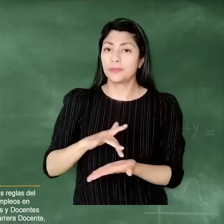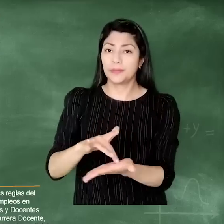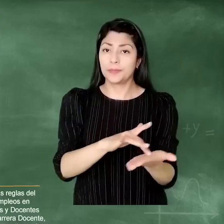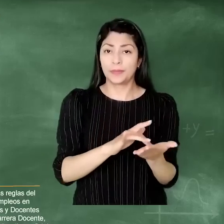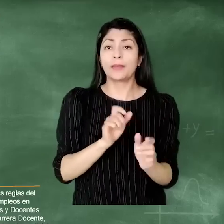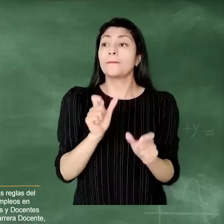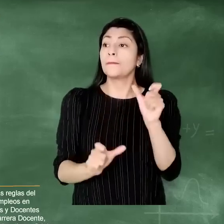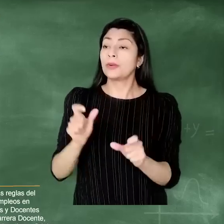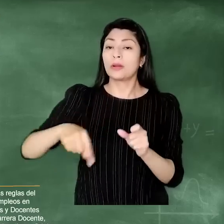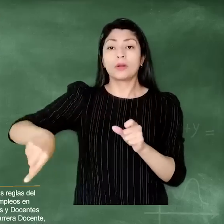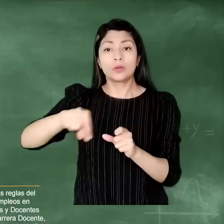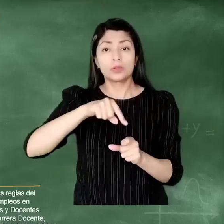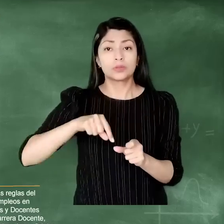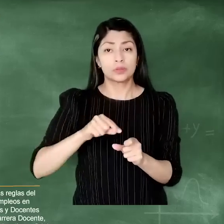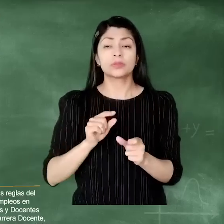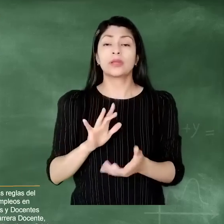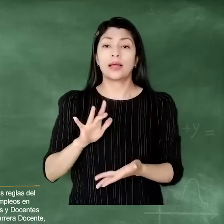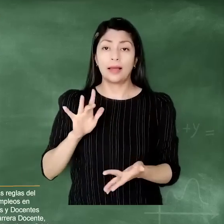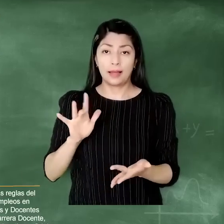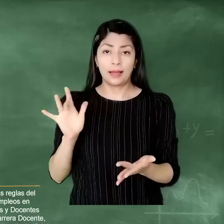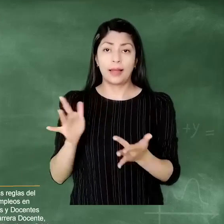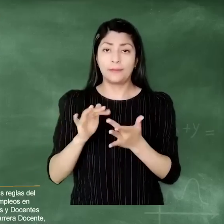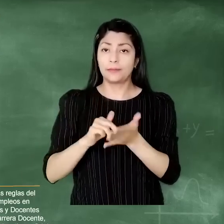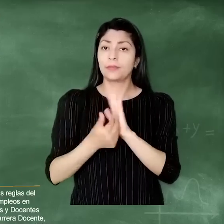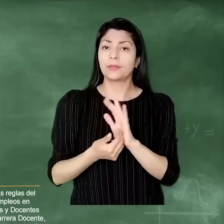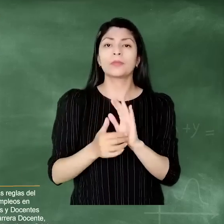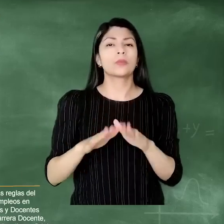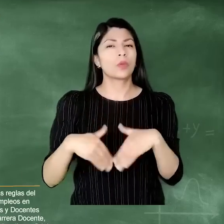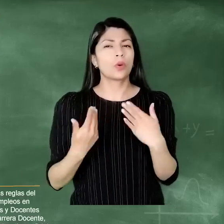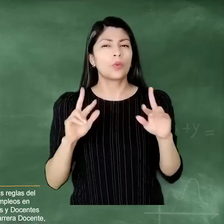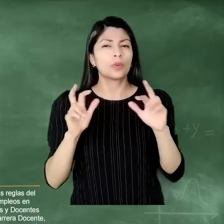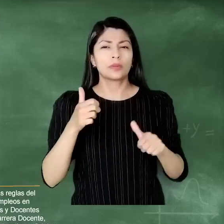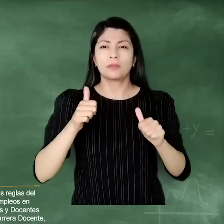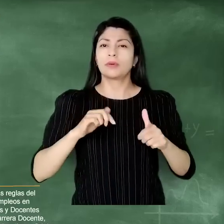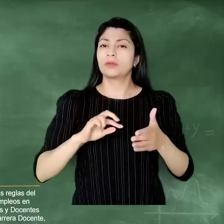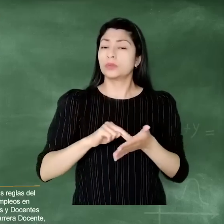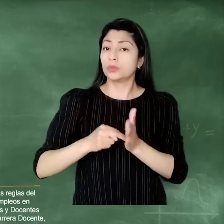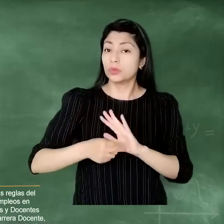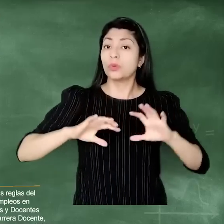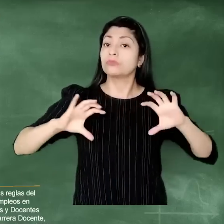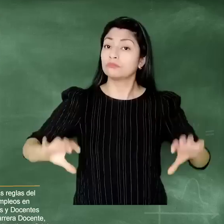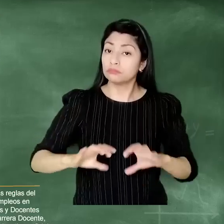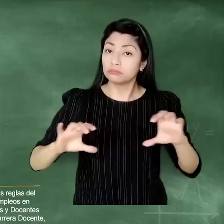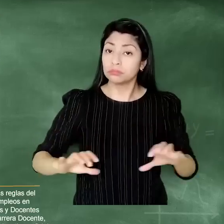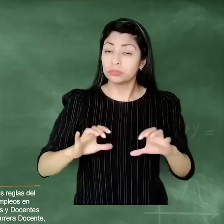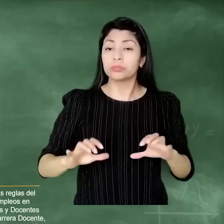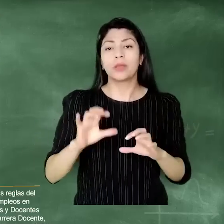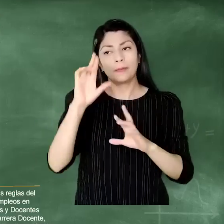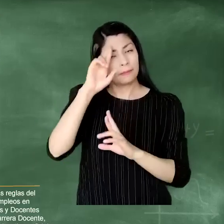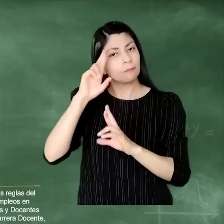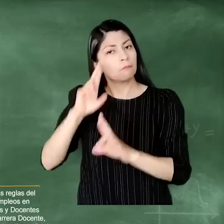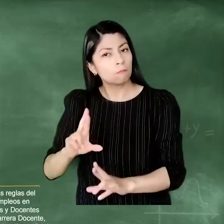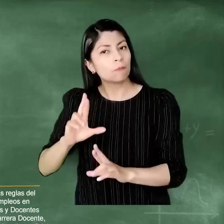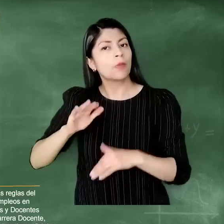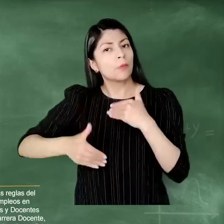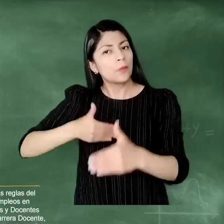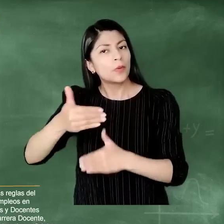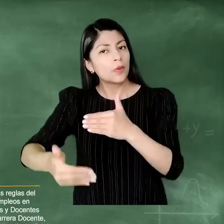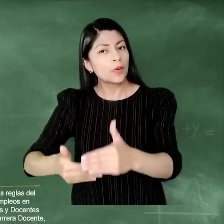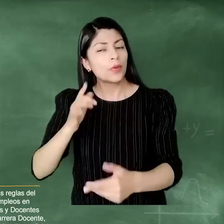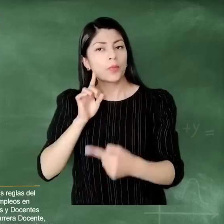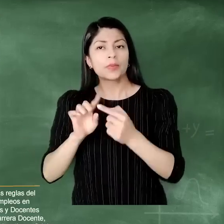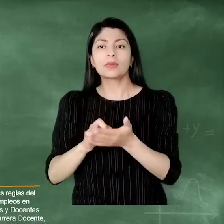de elegibles de la persona o personas que figuren en ella, cuando previa una actuación administrativa y respetando el